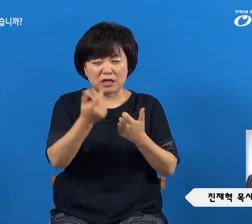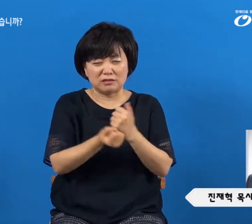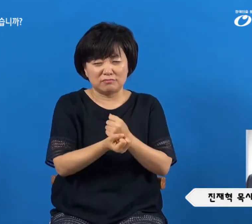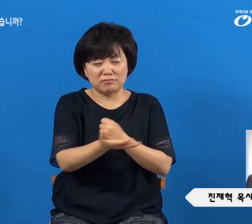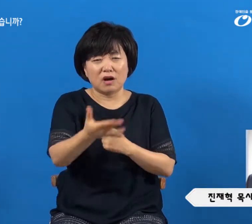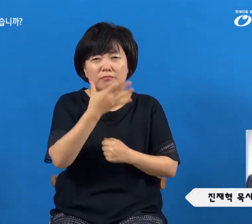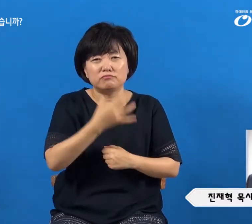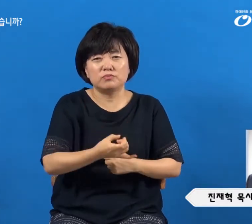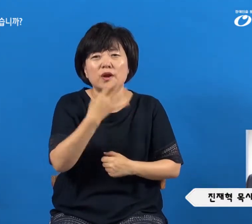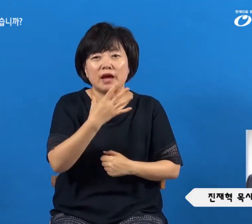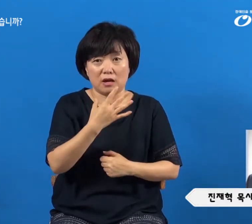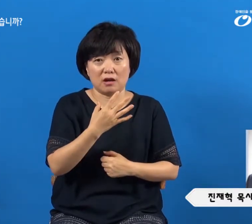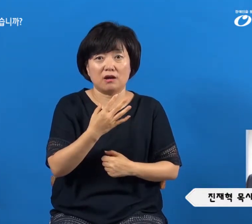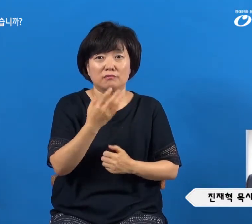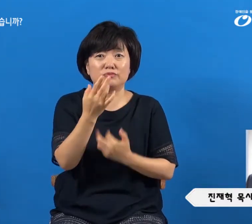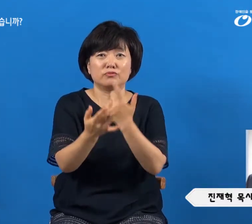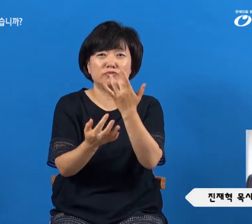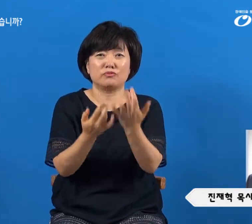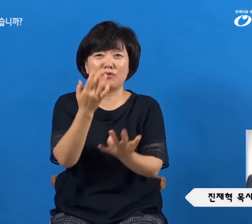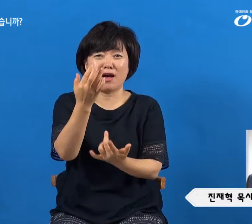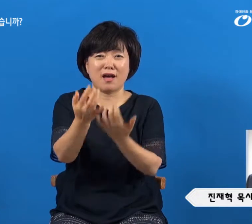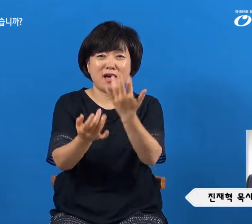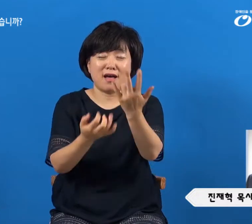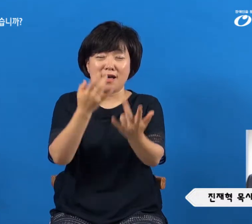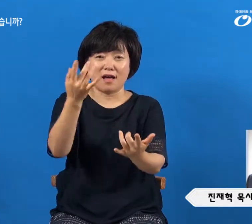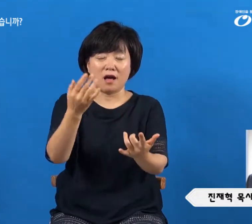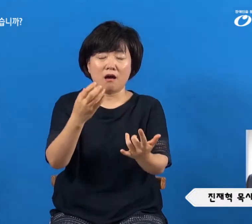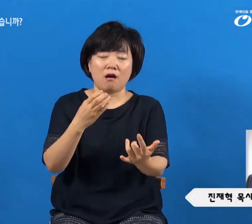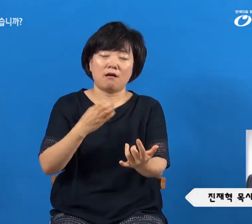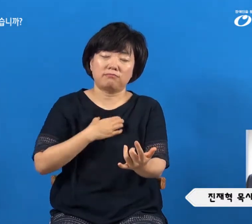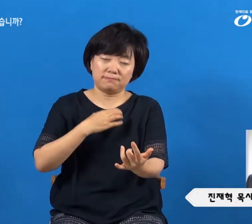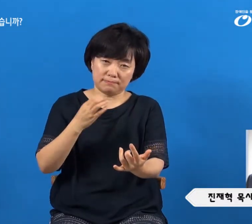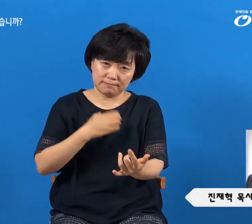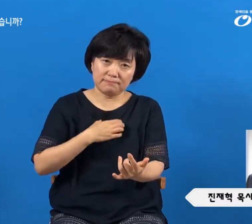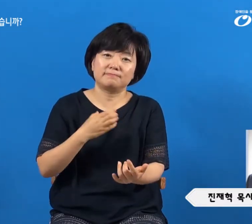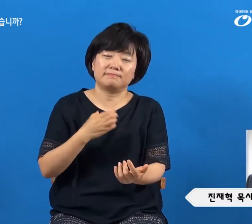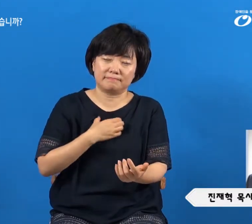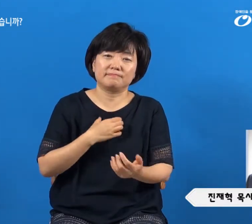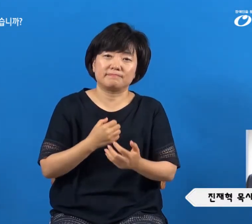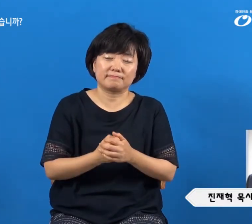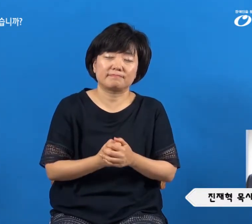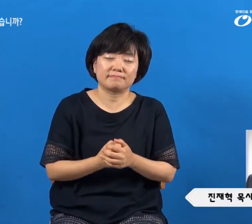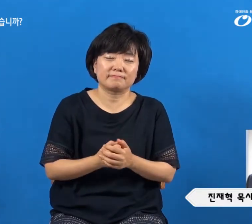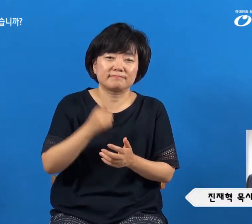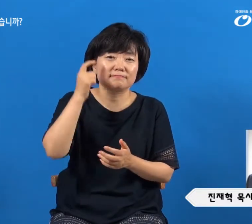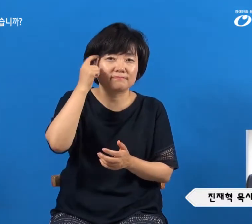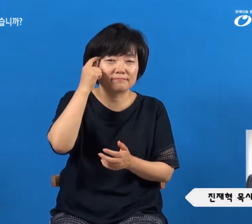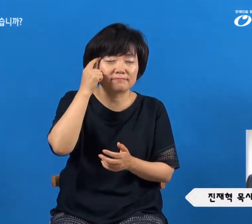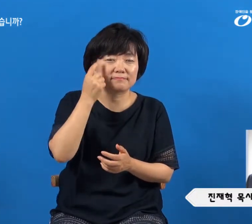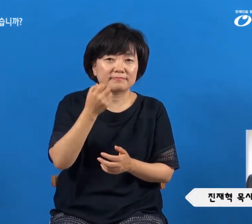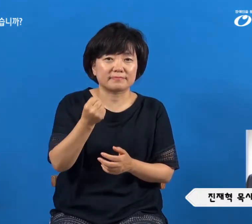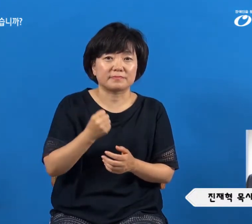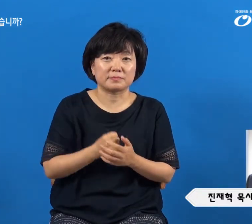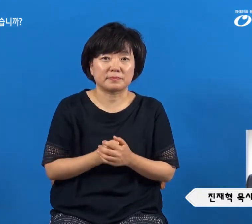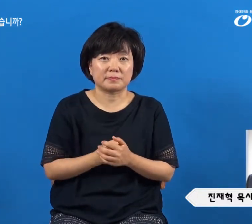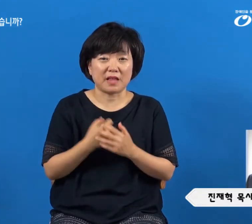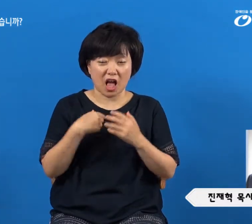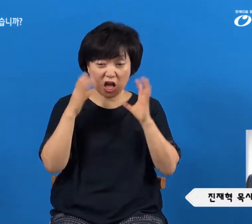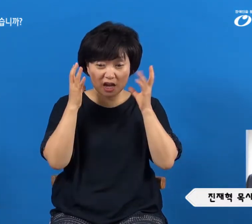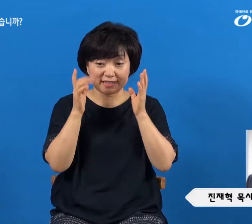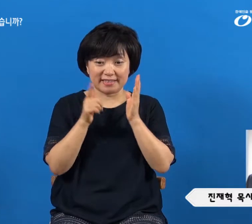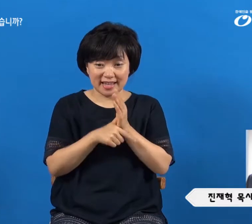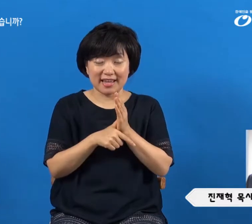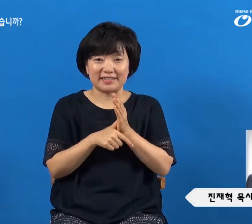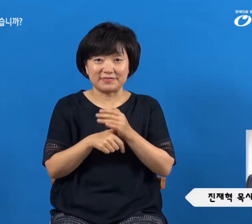불행이 있습니다. 그래서 이 불이 얼마나 무서운 것인가 생각해 봅니다. 저도 어릴